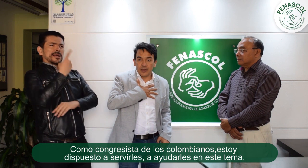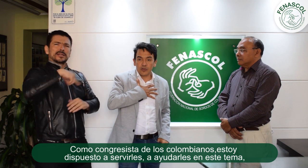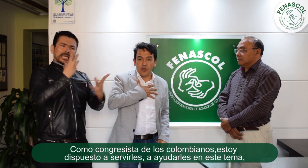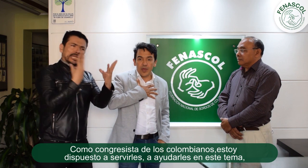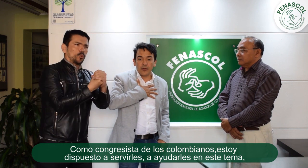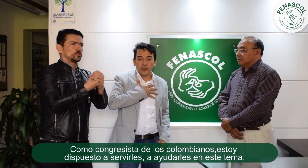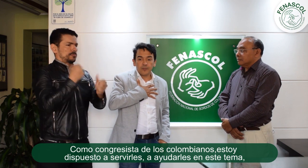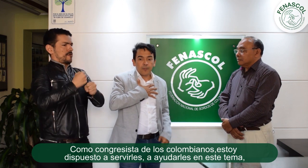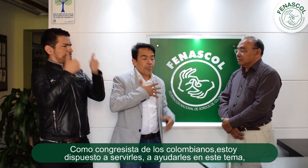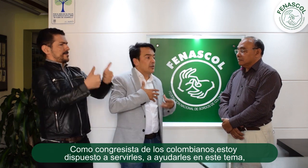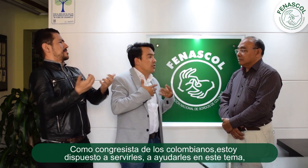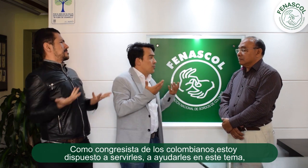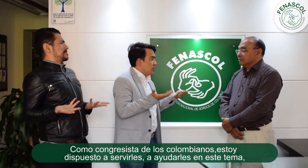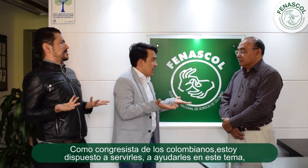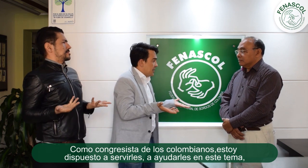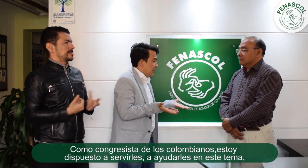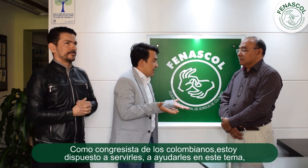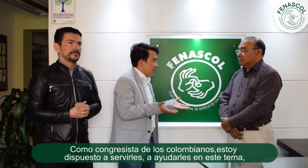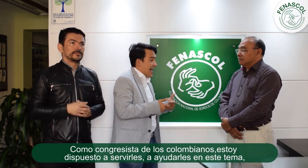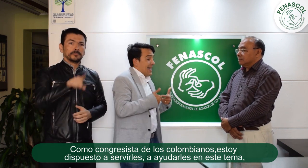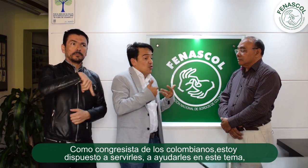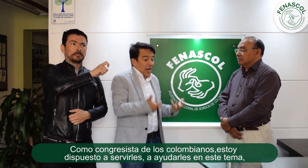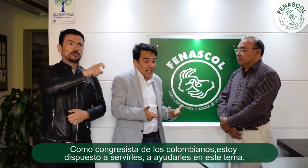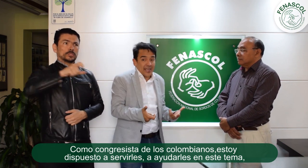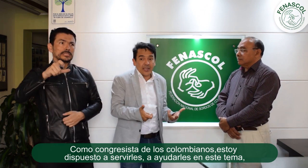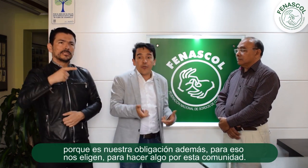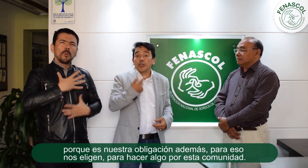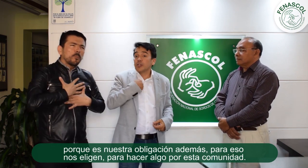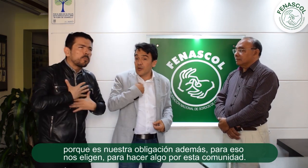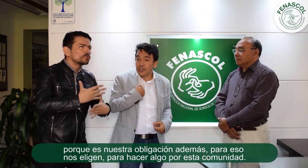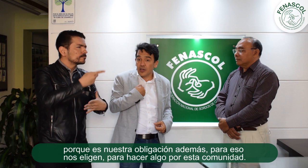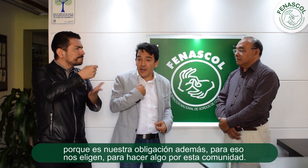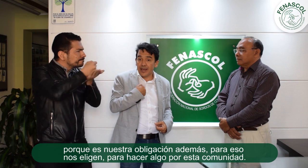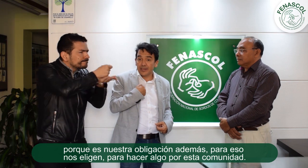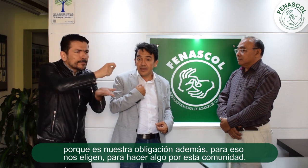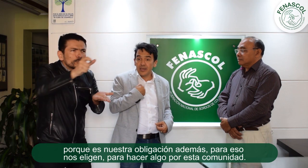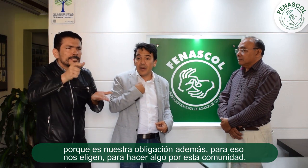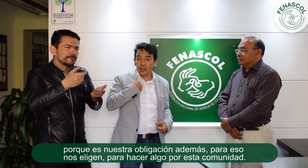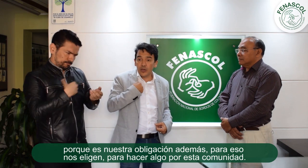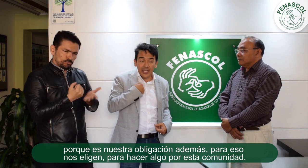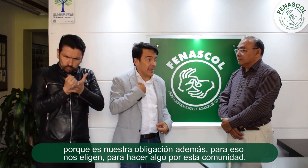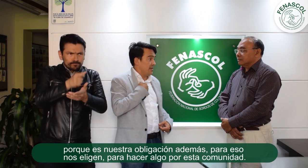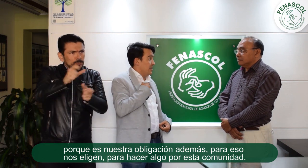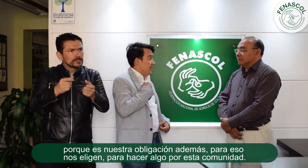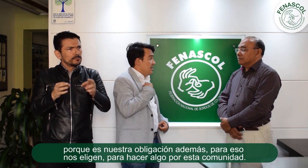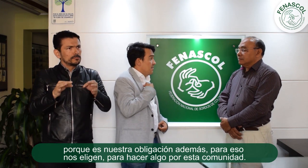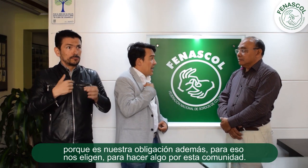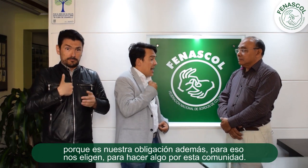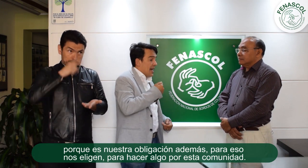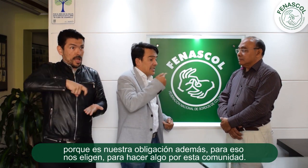congresistas, los colombianos, estoy dispuesto a servirles, a ayudarles en ese tema porque es nuestra obligación además para hacernos eligen.